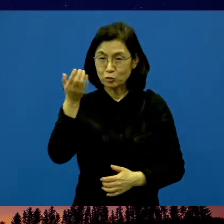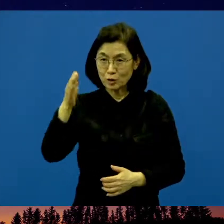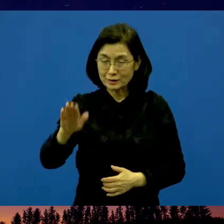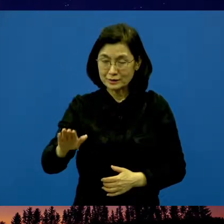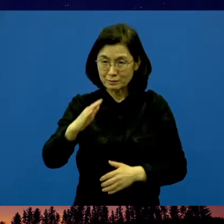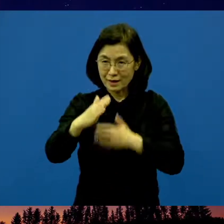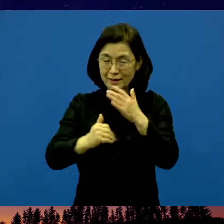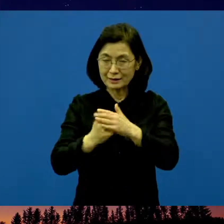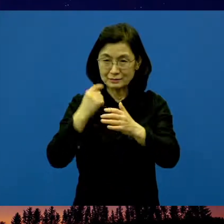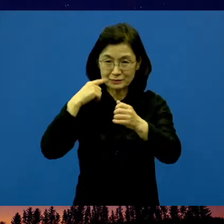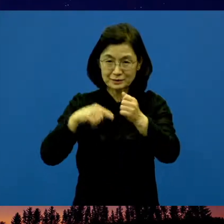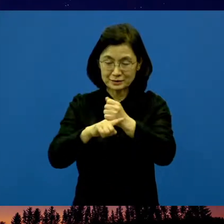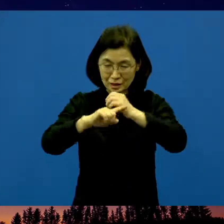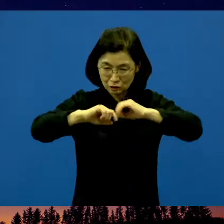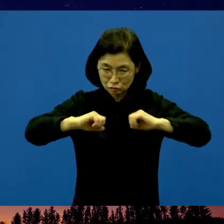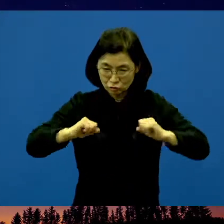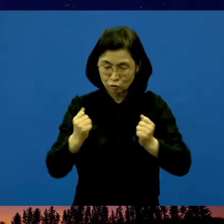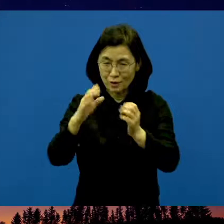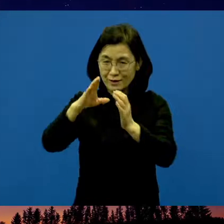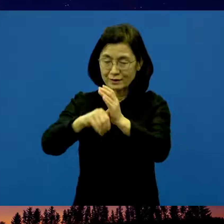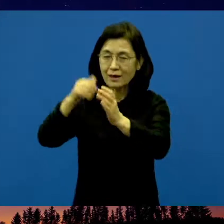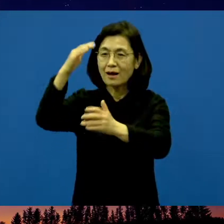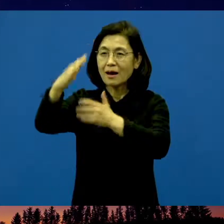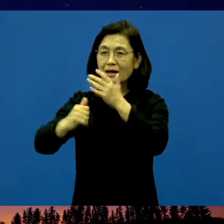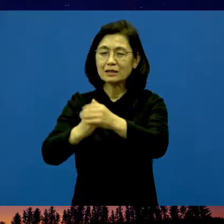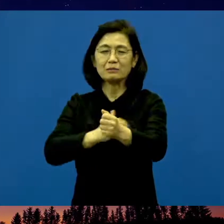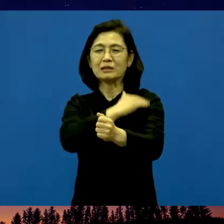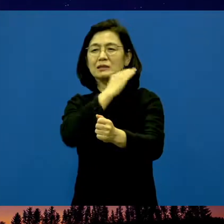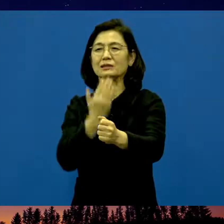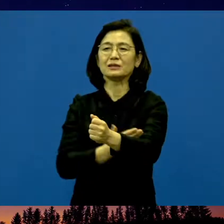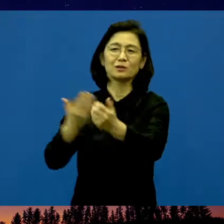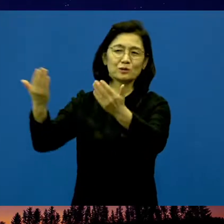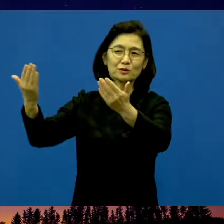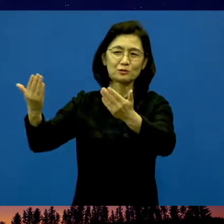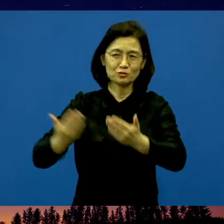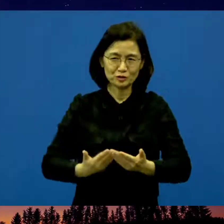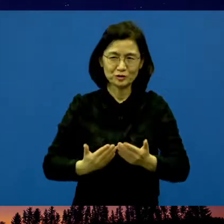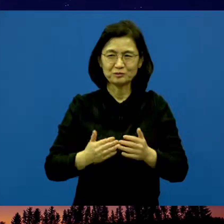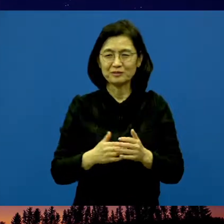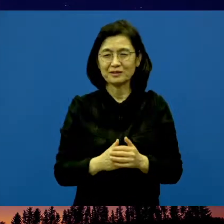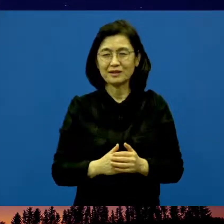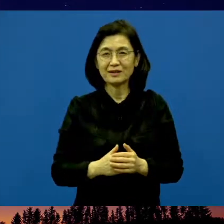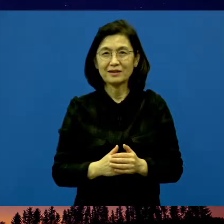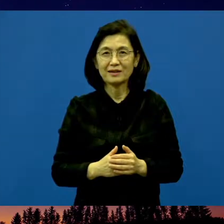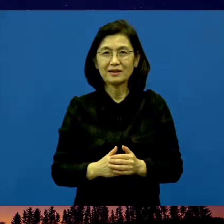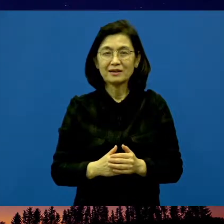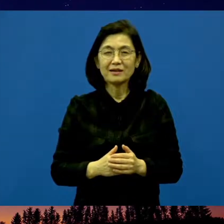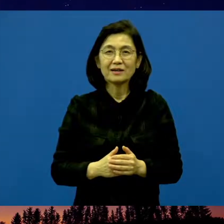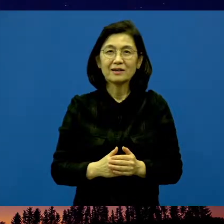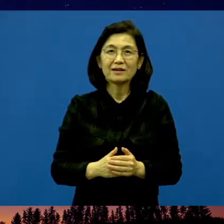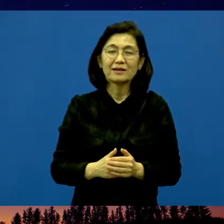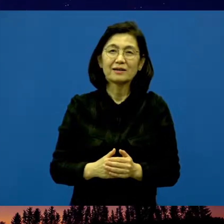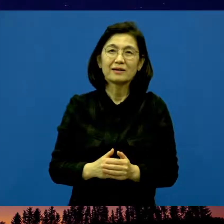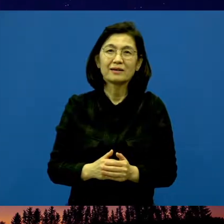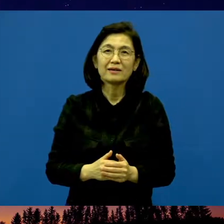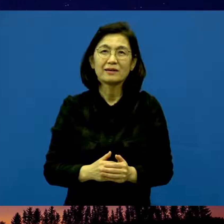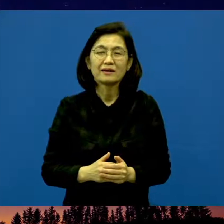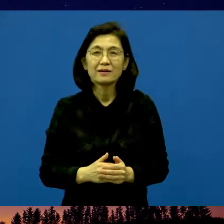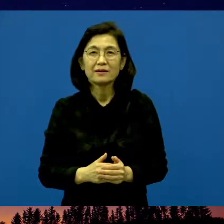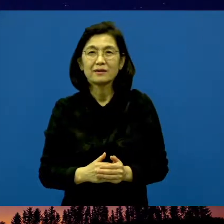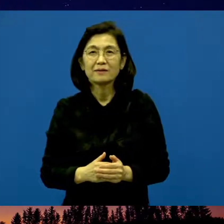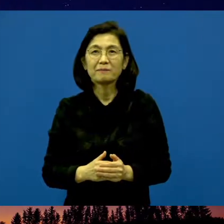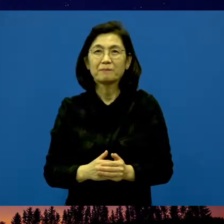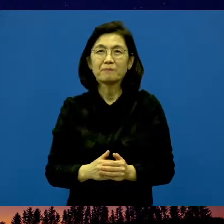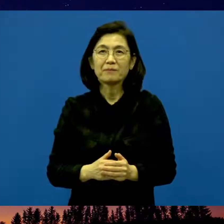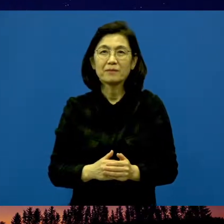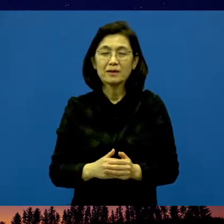그래서 여러분, 교회에서도 하나님의 일을 할 때도 억지로 할 게 하나도 없어요, 여러분. 억지로 하는 것은 아직 내 안에 그 소원이 있기 전에 타의에 의해서